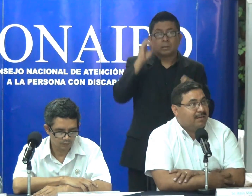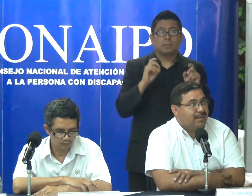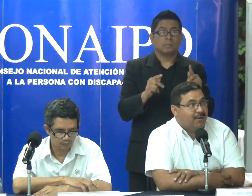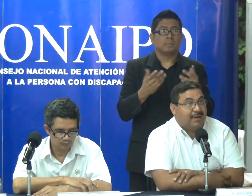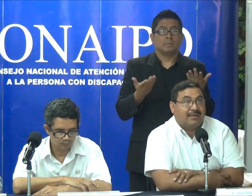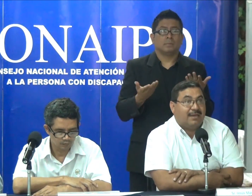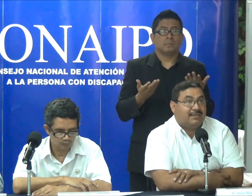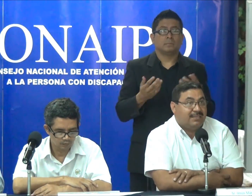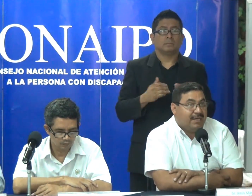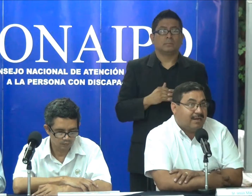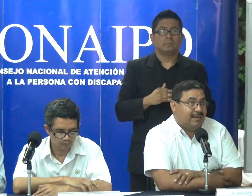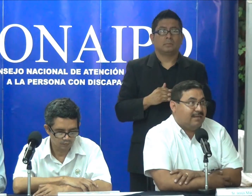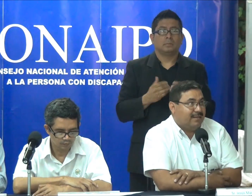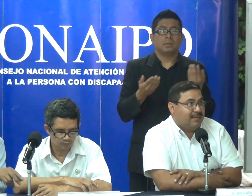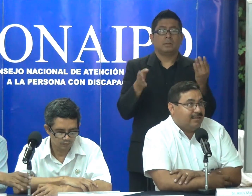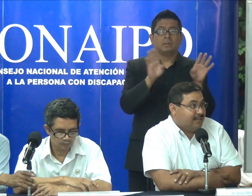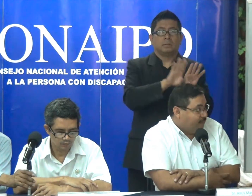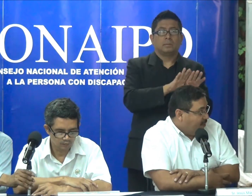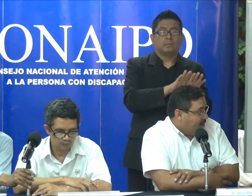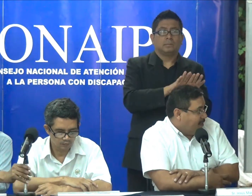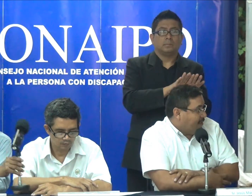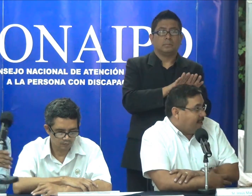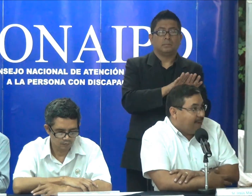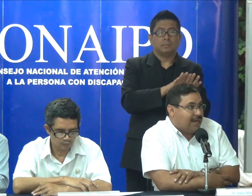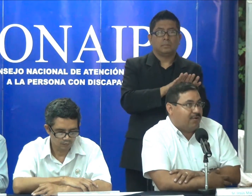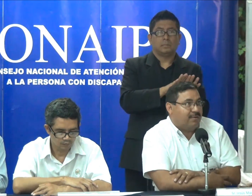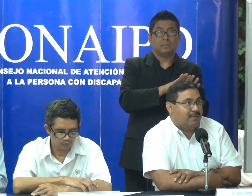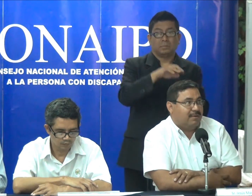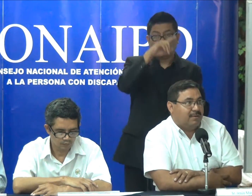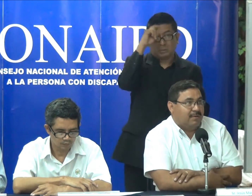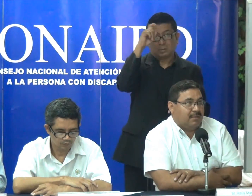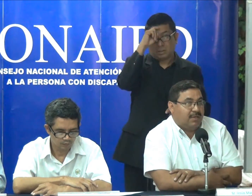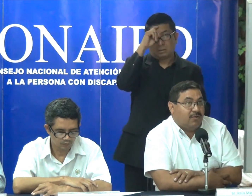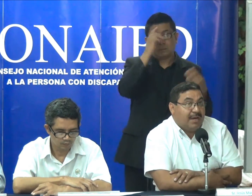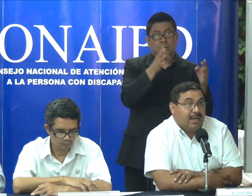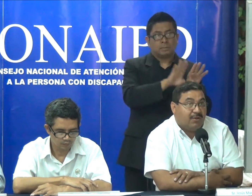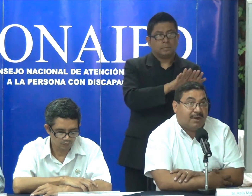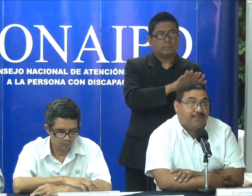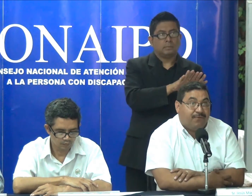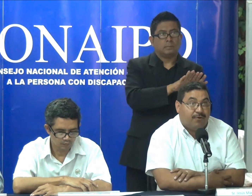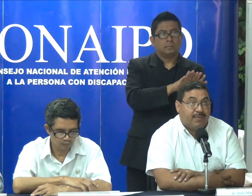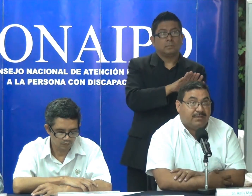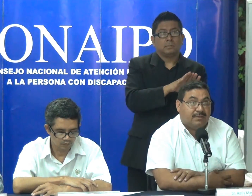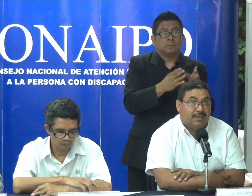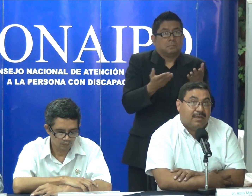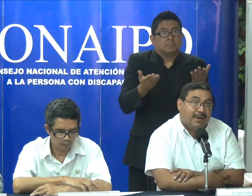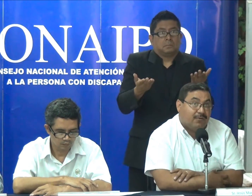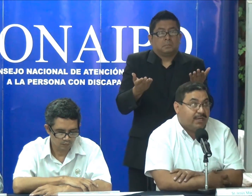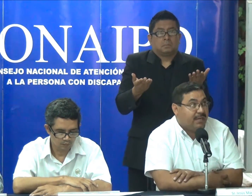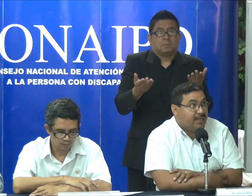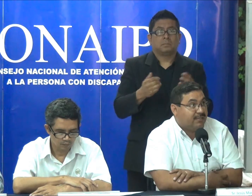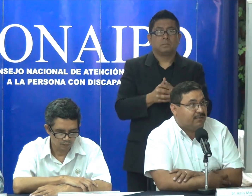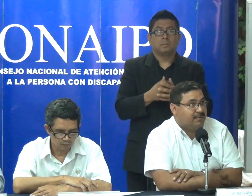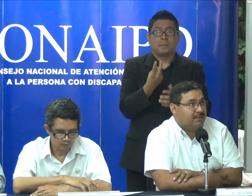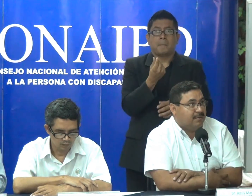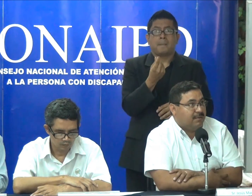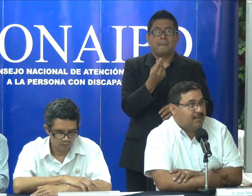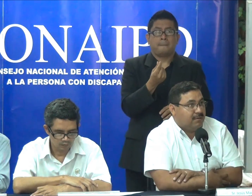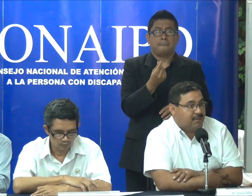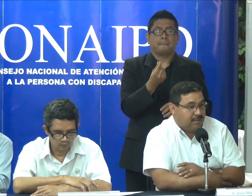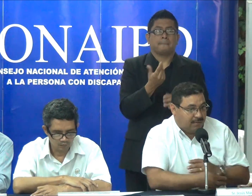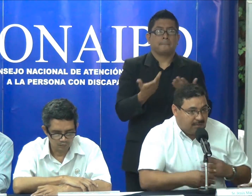laboral o ante el cierre de su fuente de trabajo y no haya otras formas de llevar un ingreso